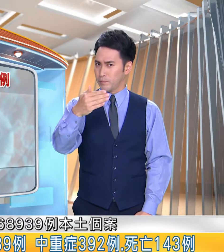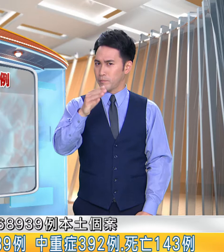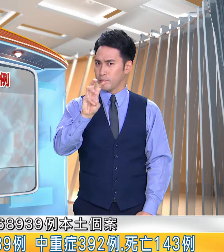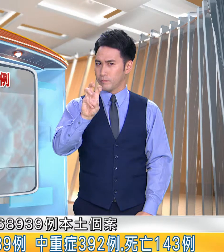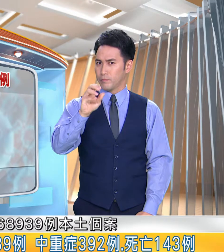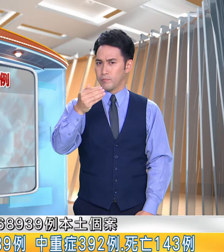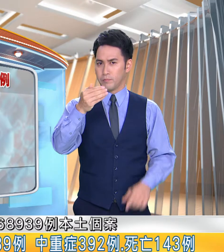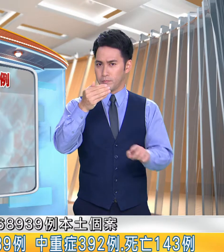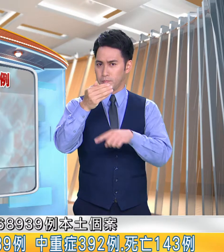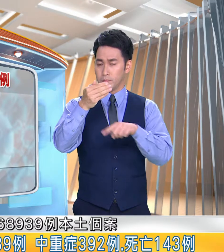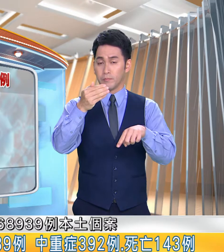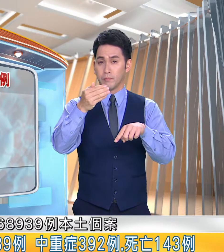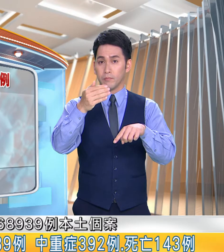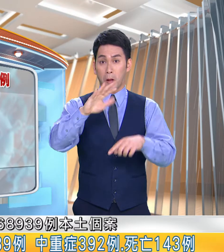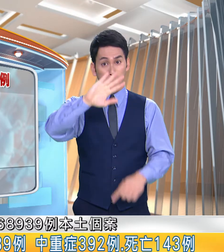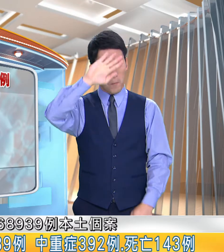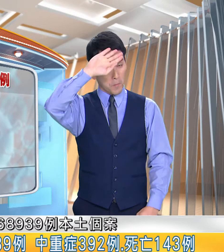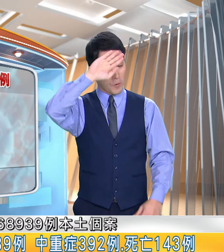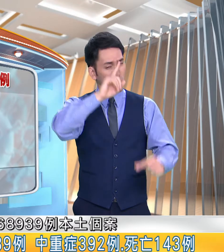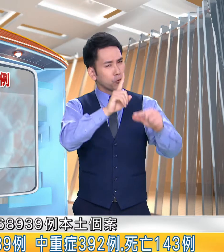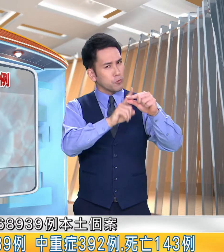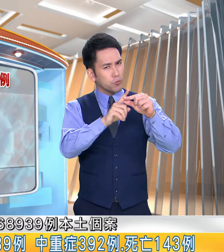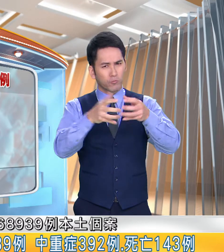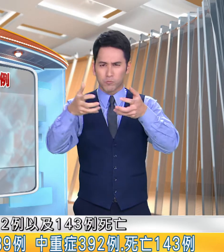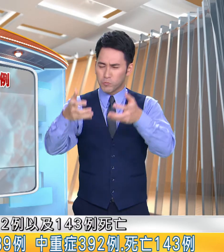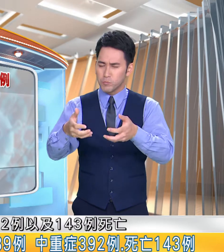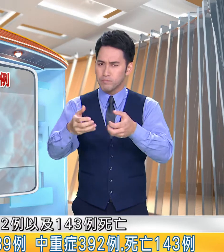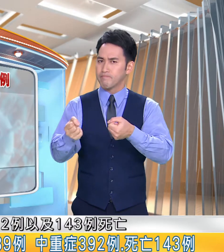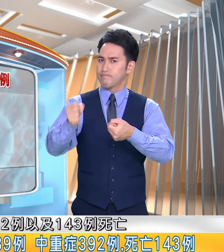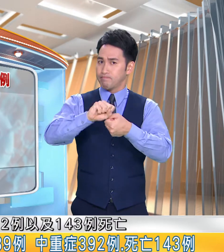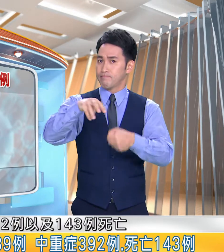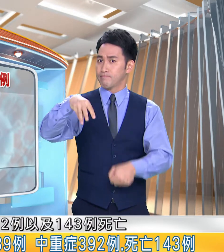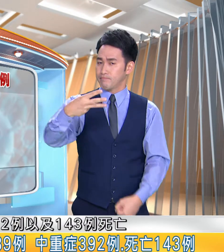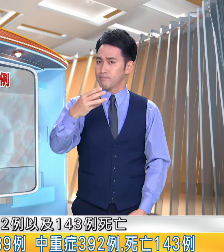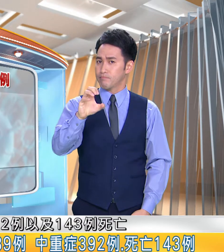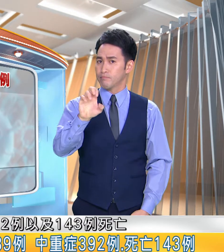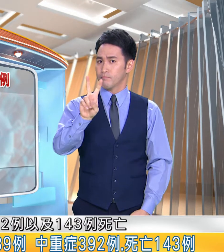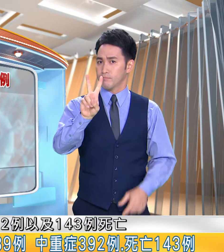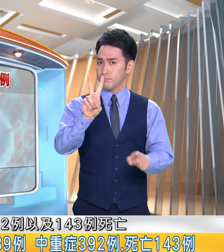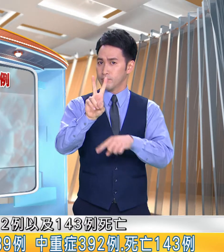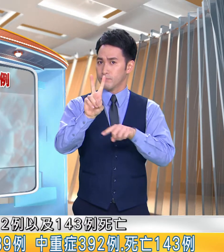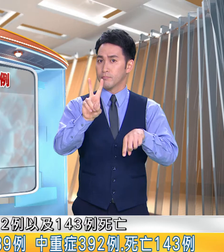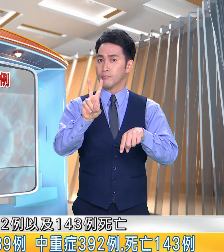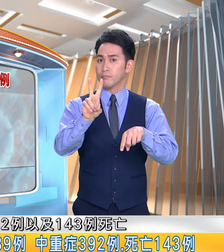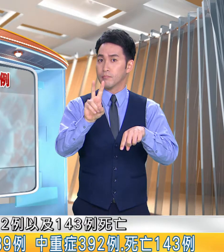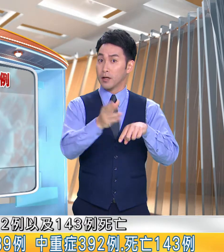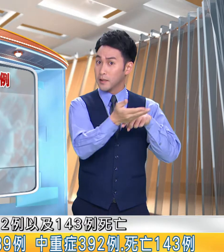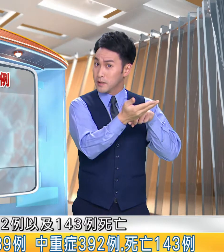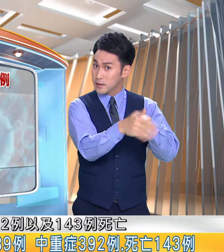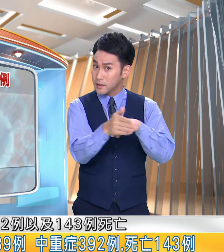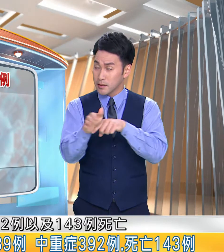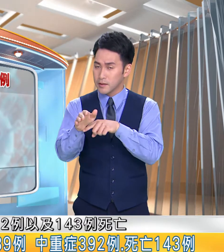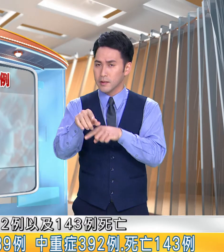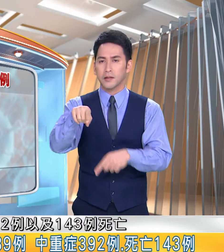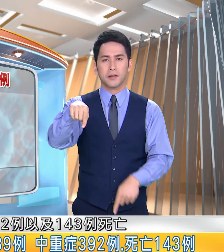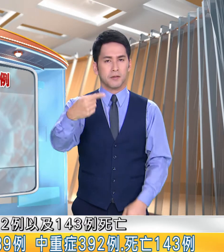68,939例的本土个案，中重症增加了392例，以及143例的死